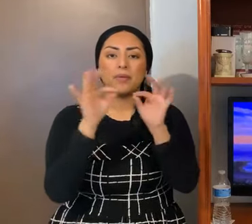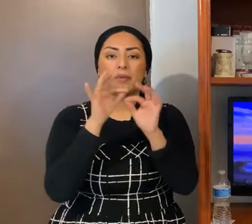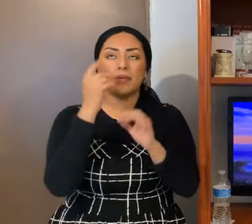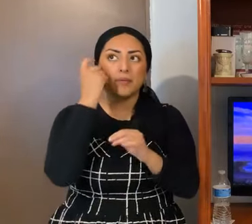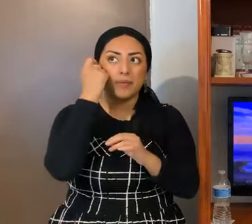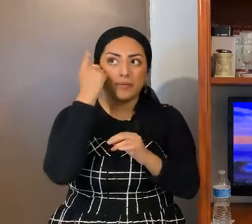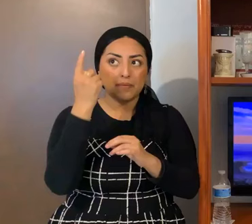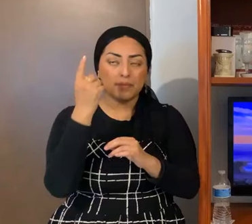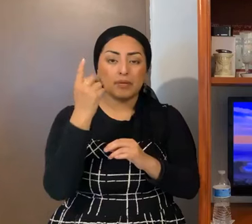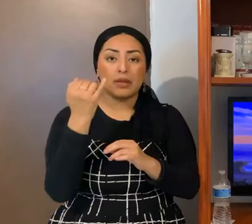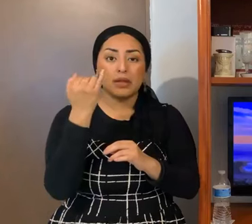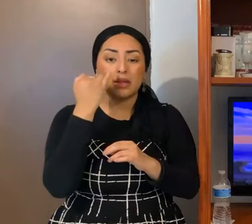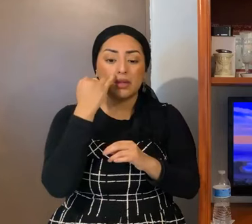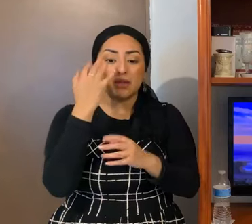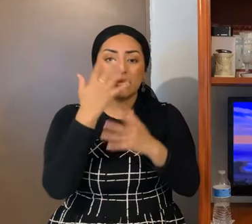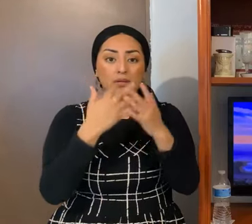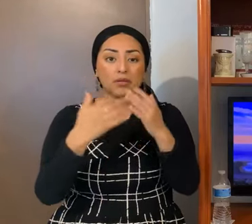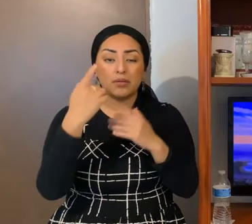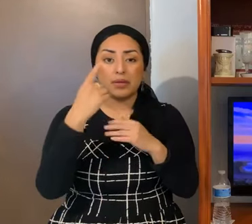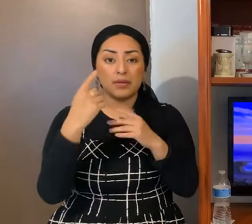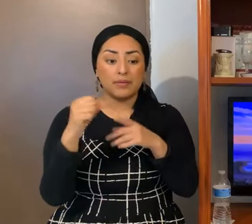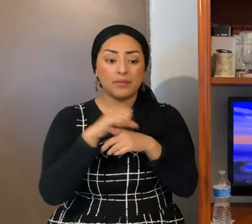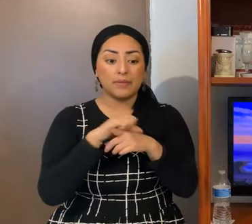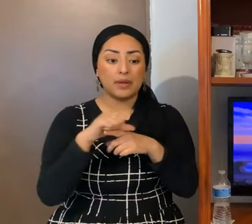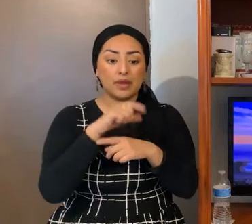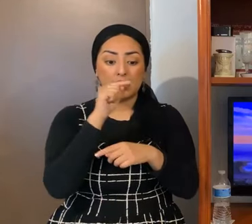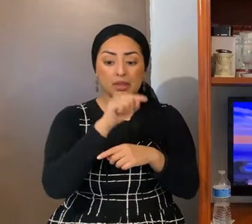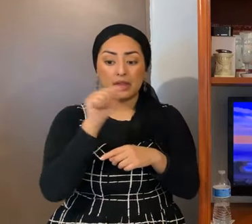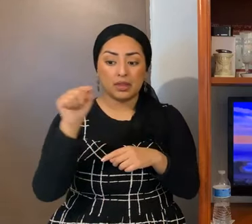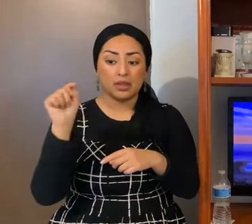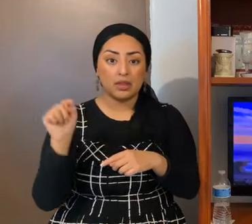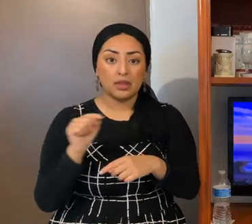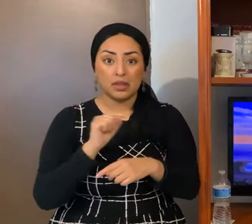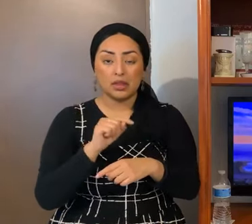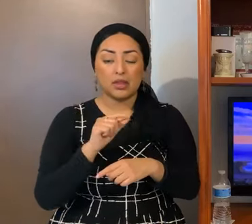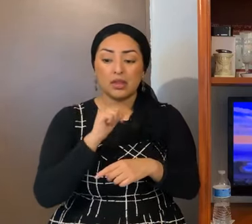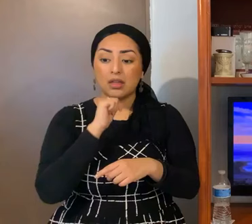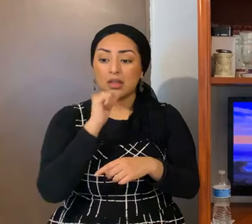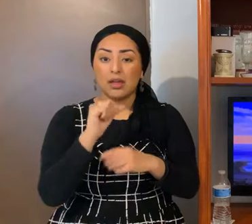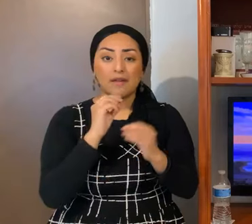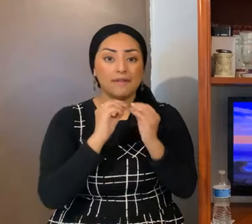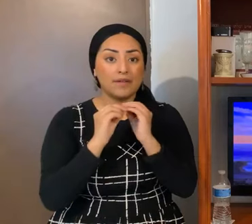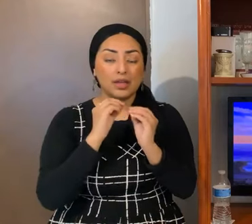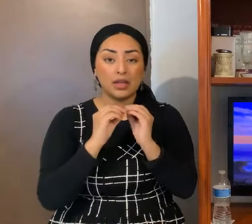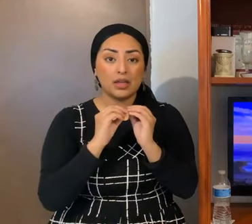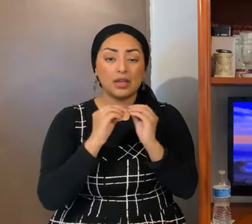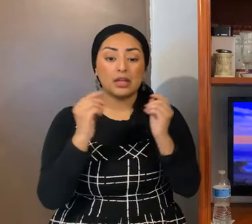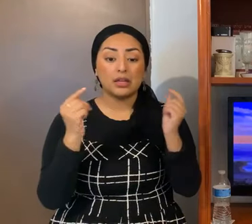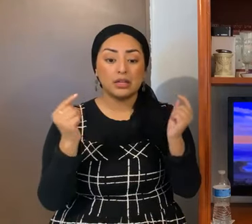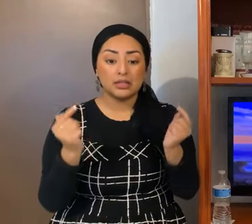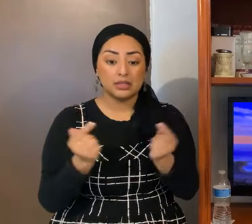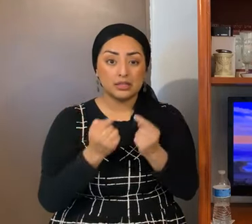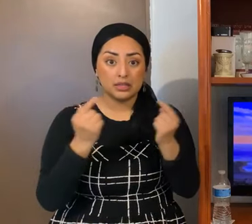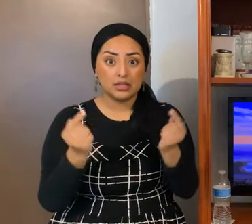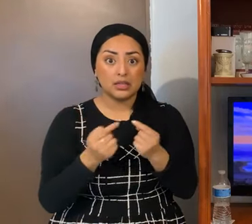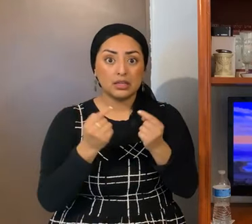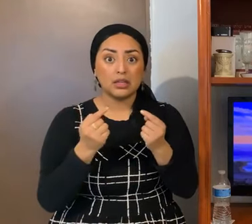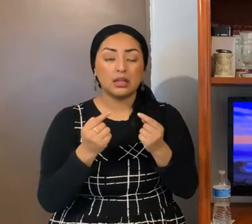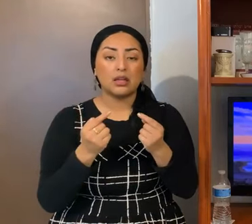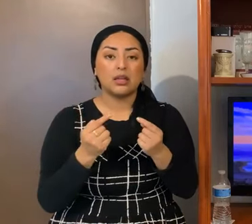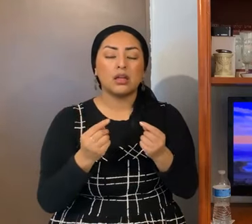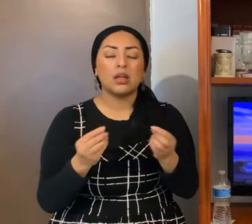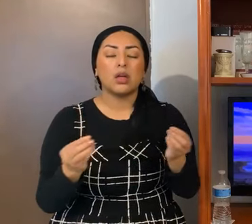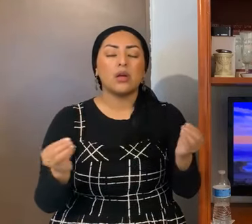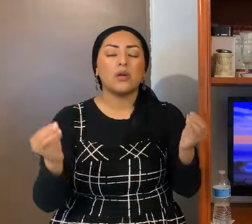qué? Porque si alguien está haciendo esto y no lo corrige, el pecado va a